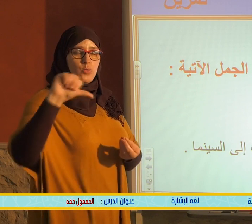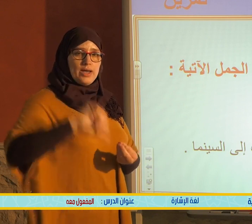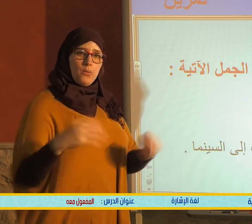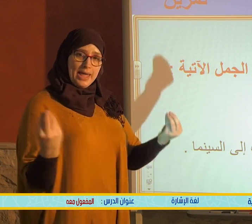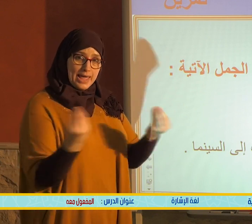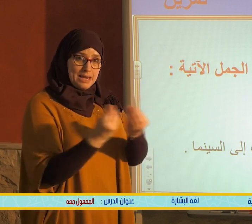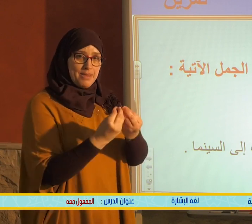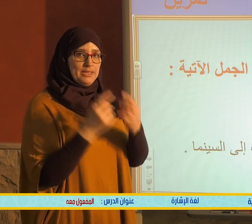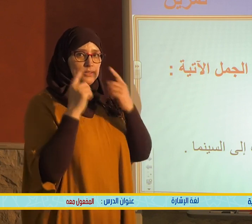واو المعية.